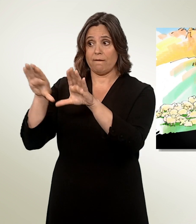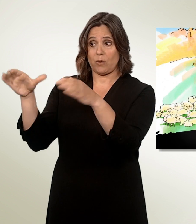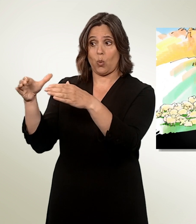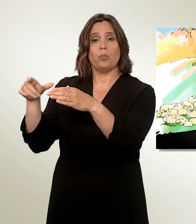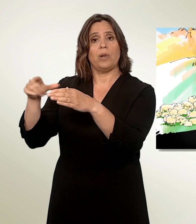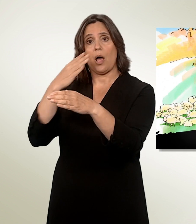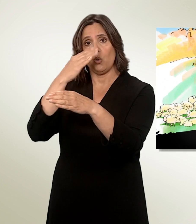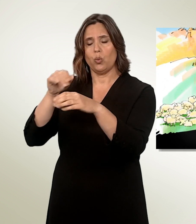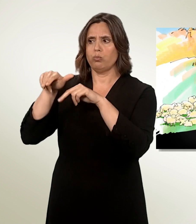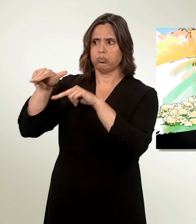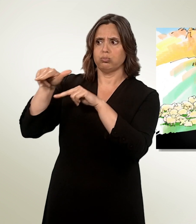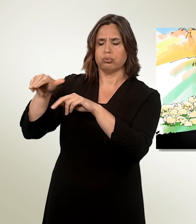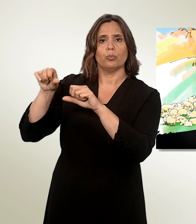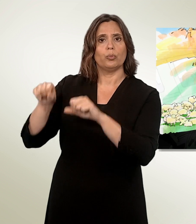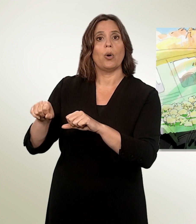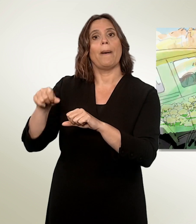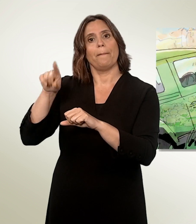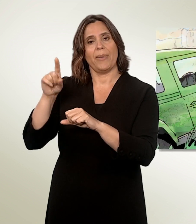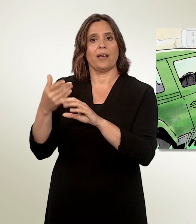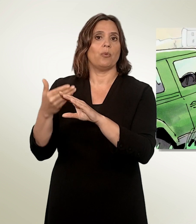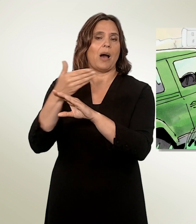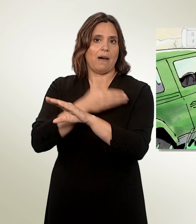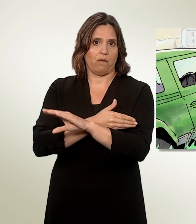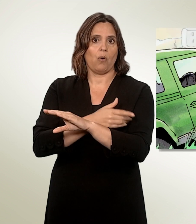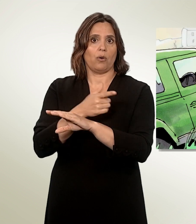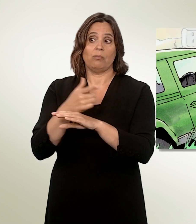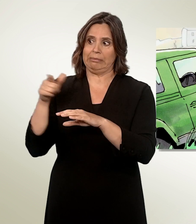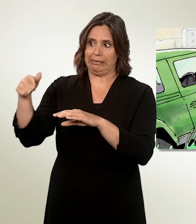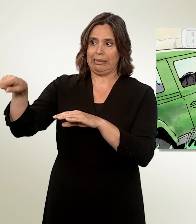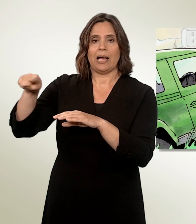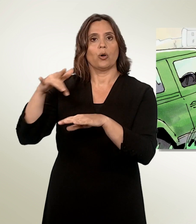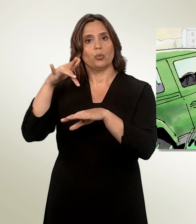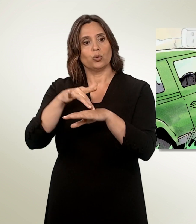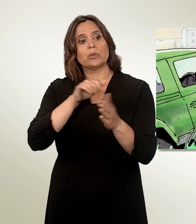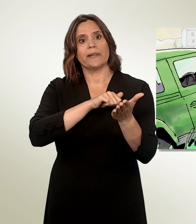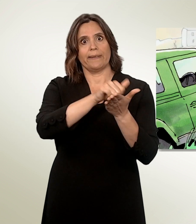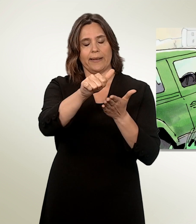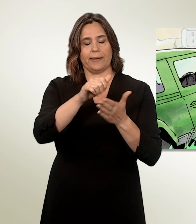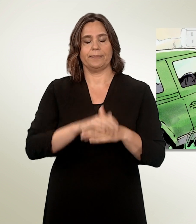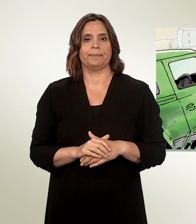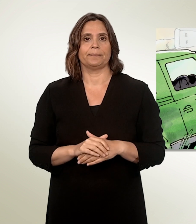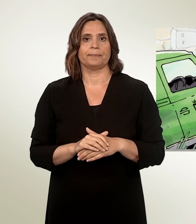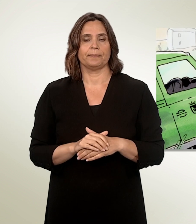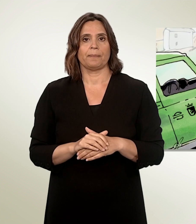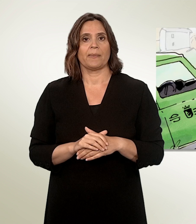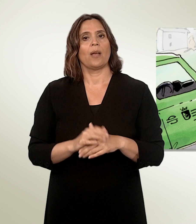autorisées qu'une fois que des dégâts importants sont survenus. La loi révisée sur la chasse permettra aux cantons d'agir à